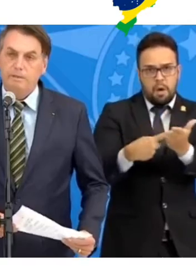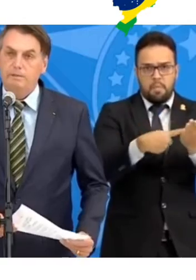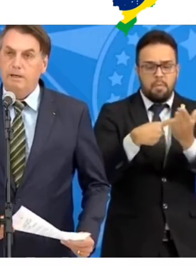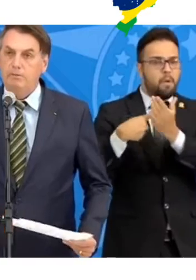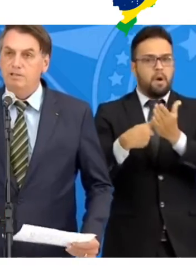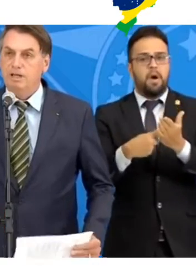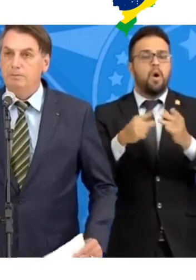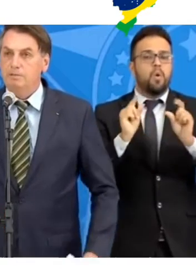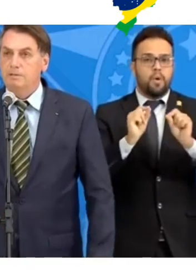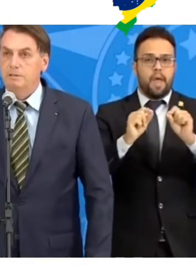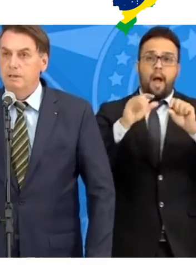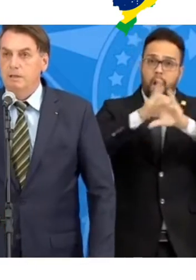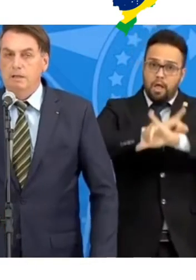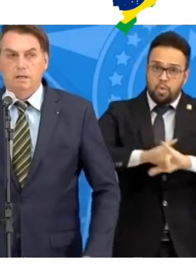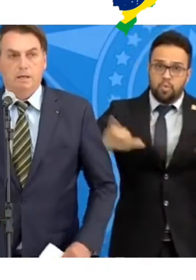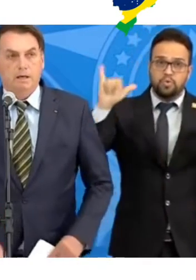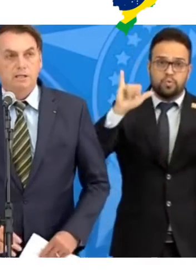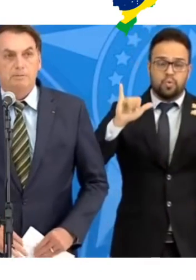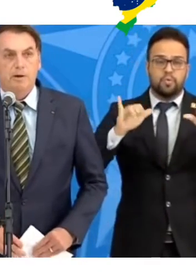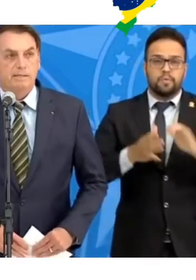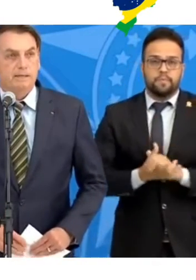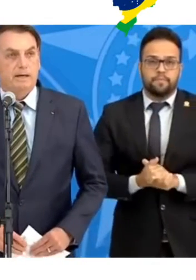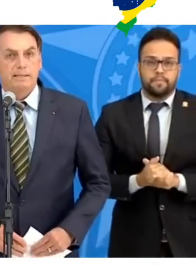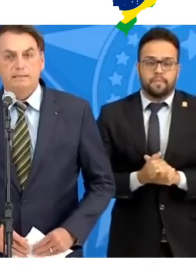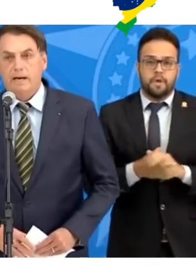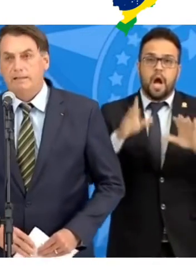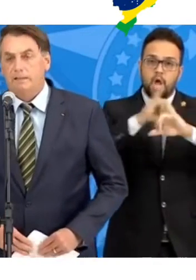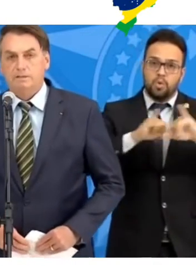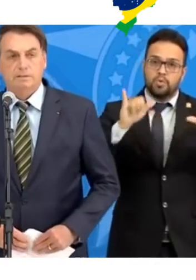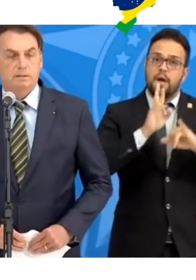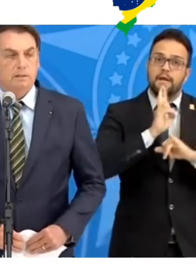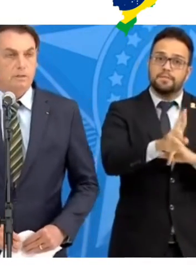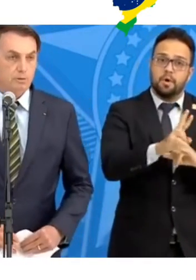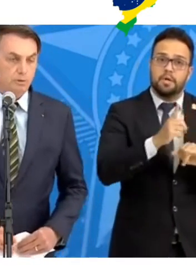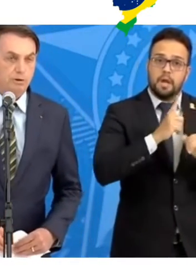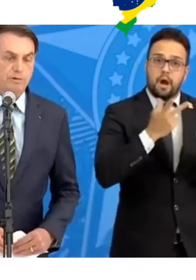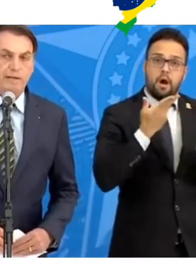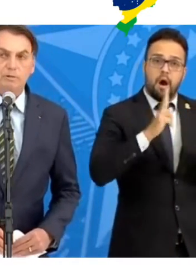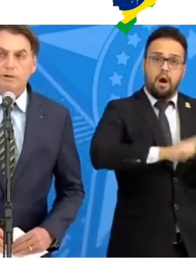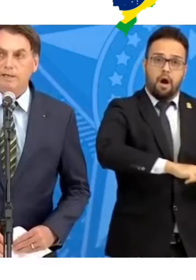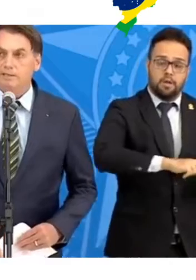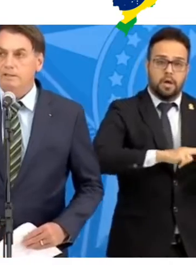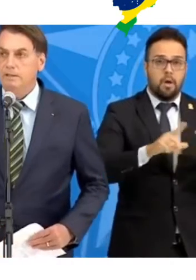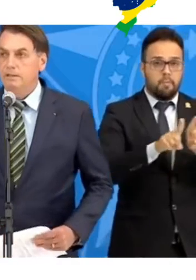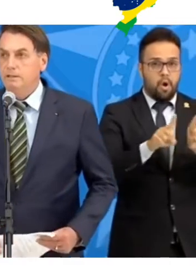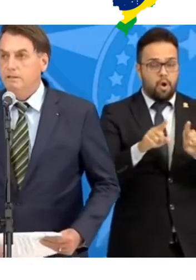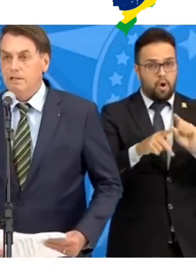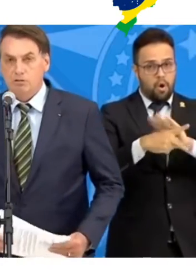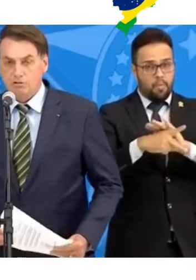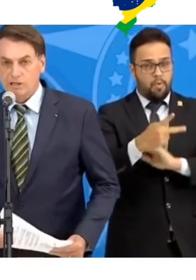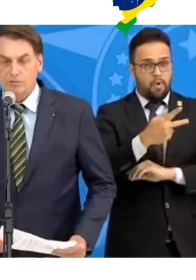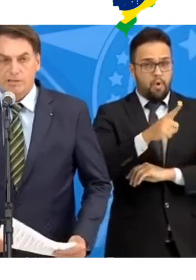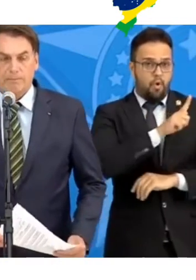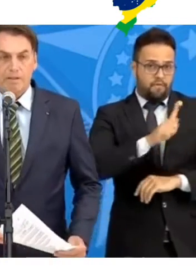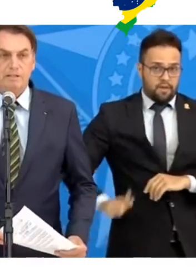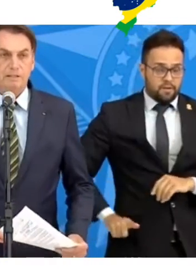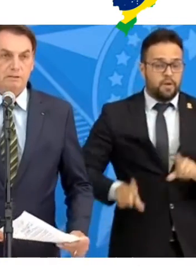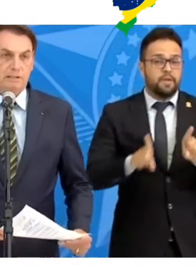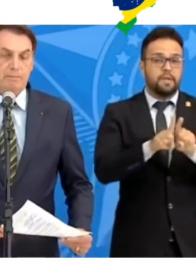onde anunciamos resposta às cartas dos governadores e de